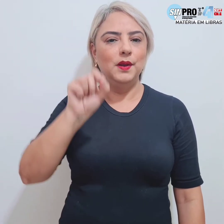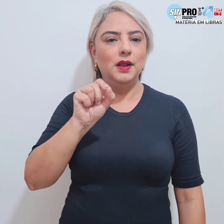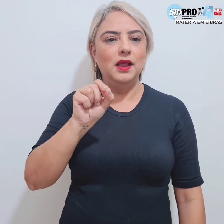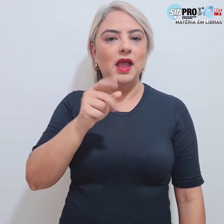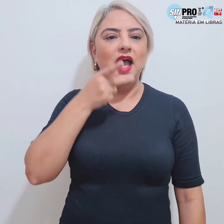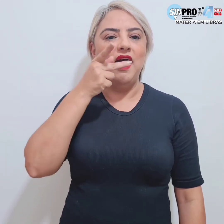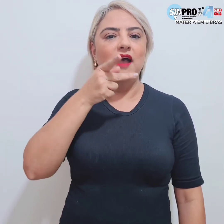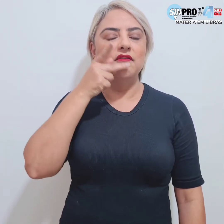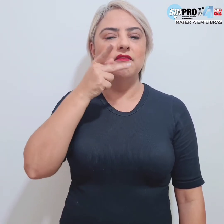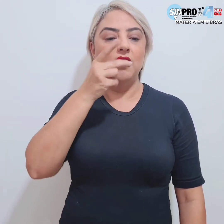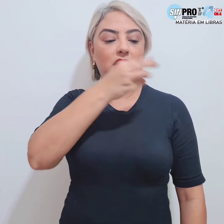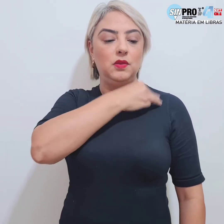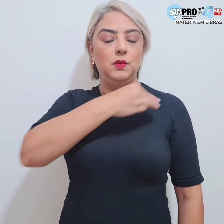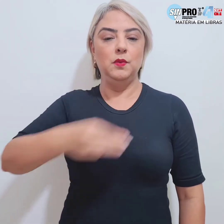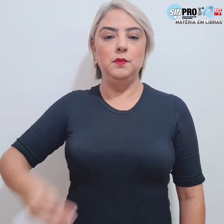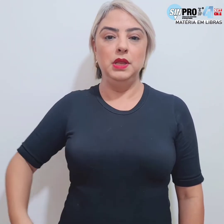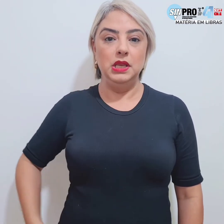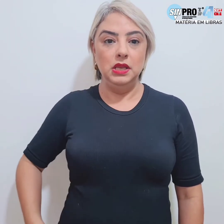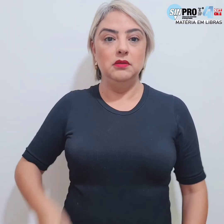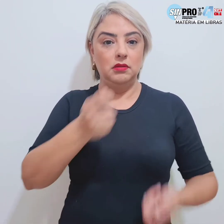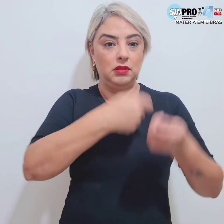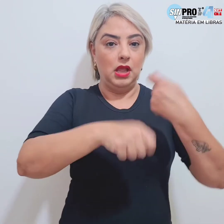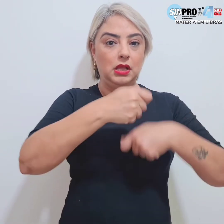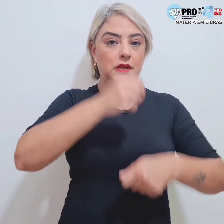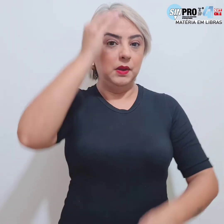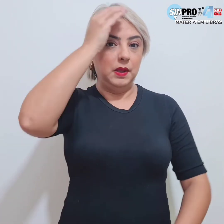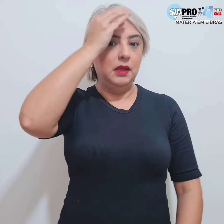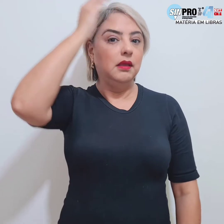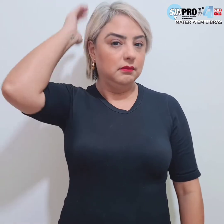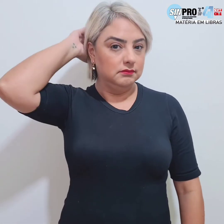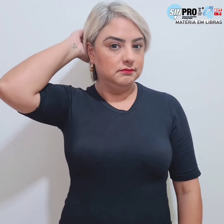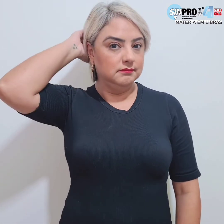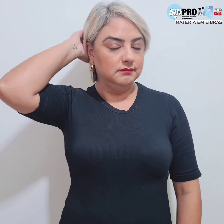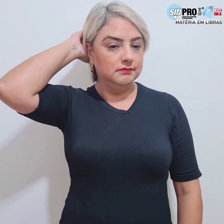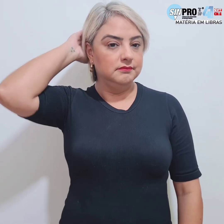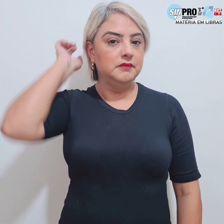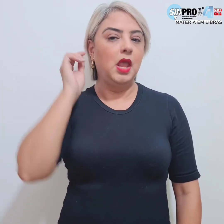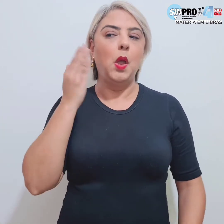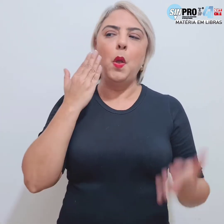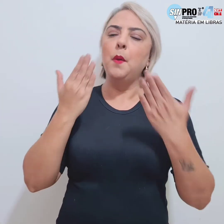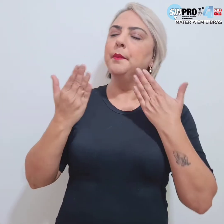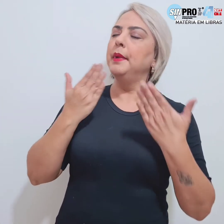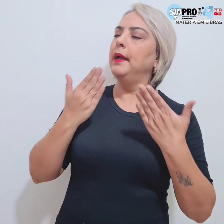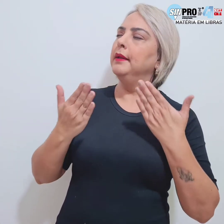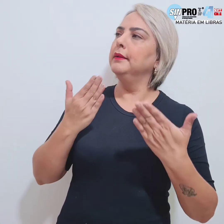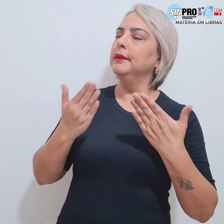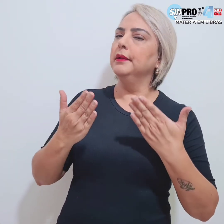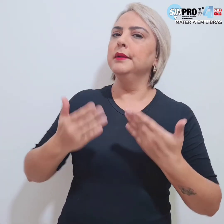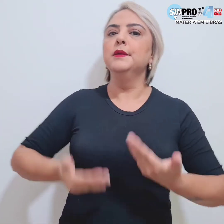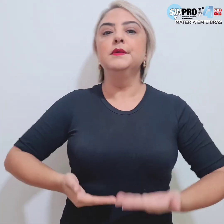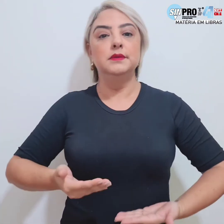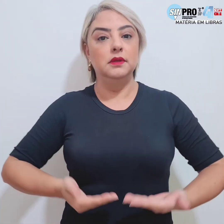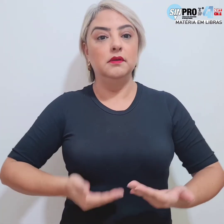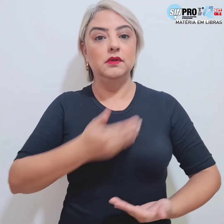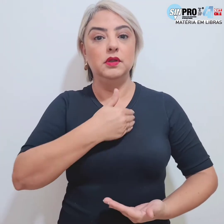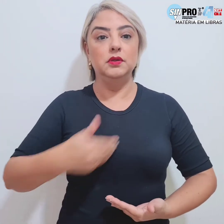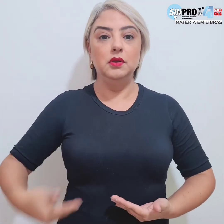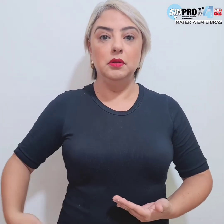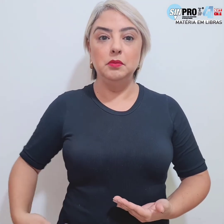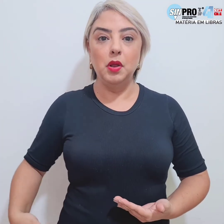brasileiro a fala do ministro da Economia, Paulo Guedes, comparando servidores públicos